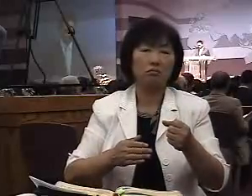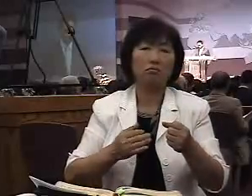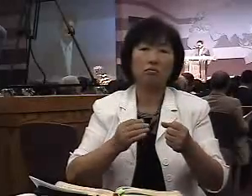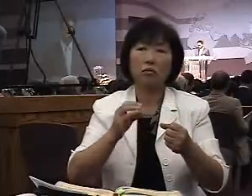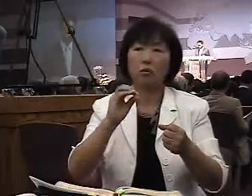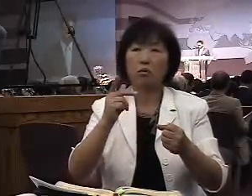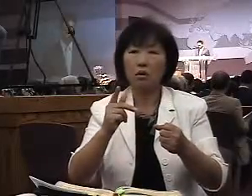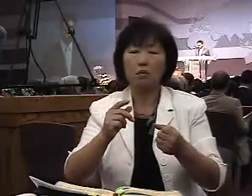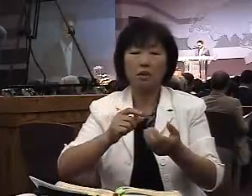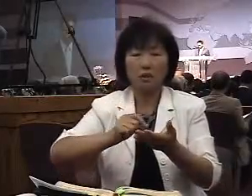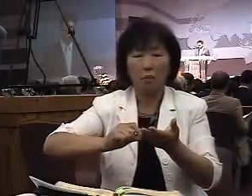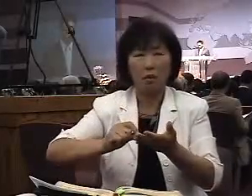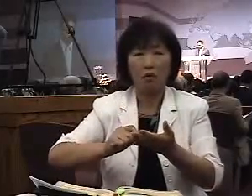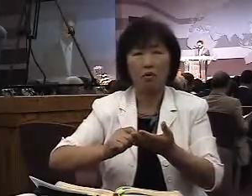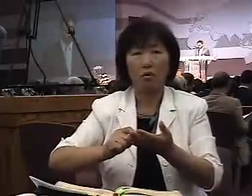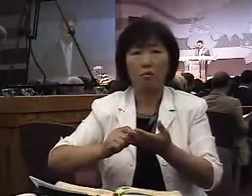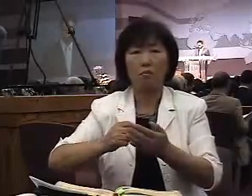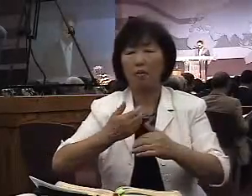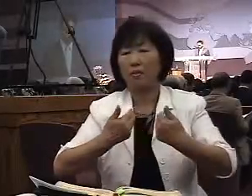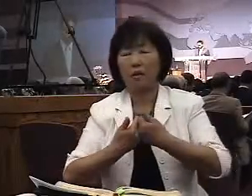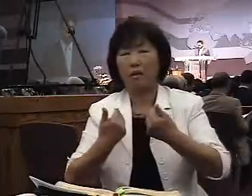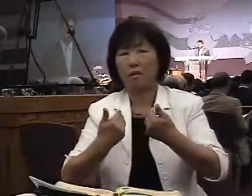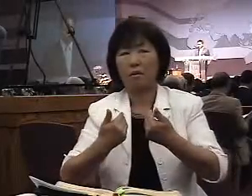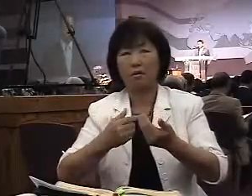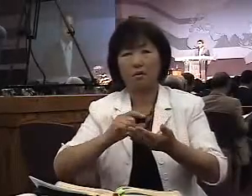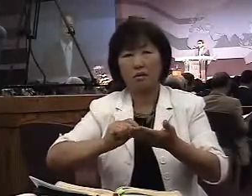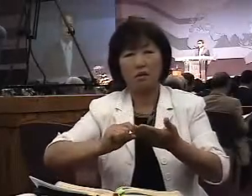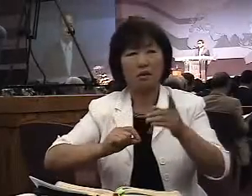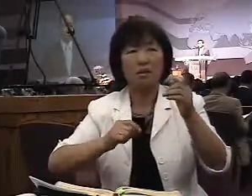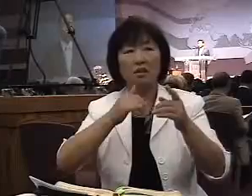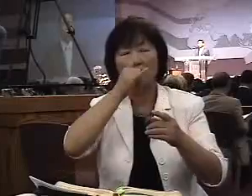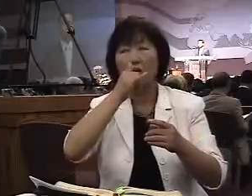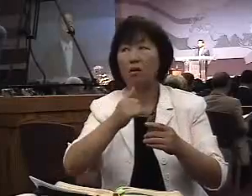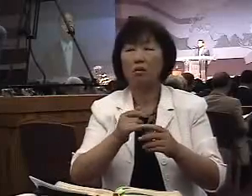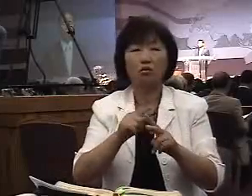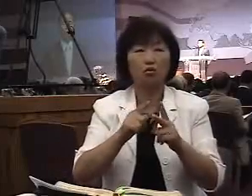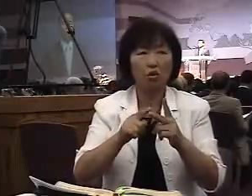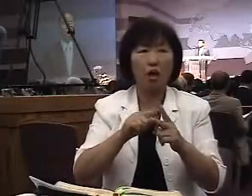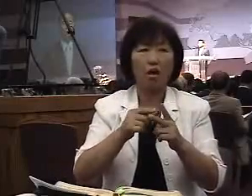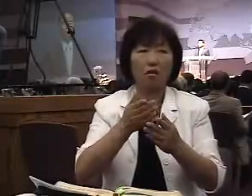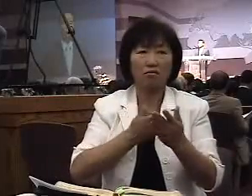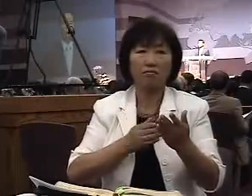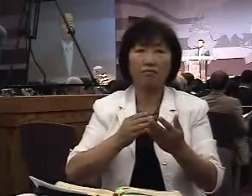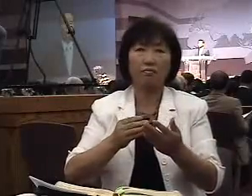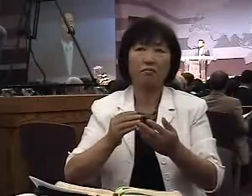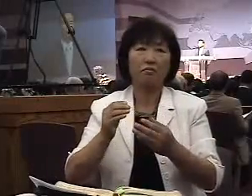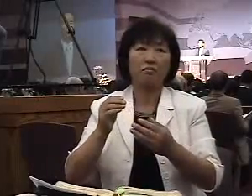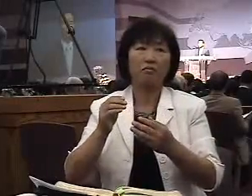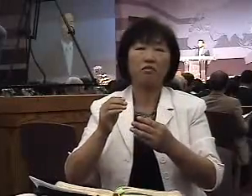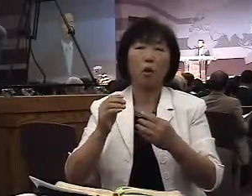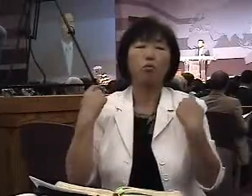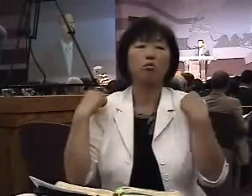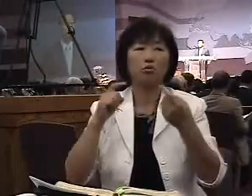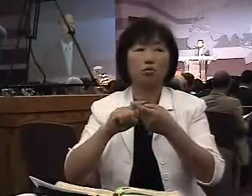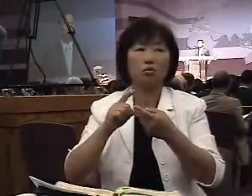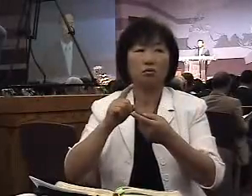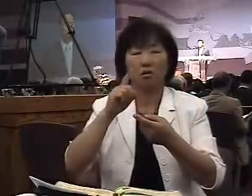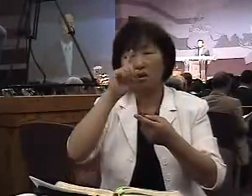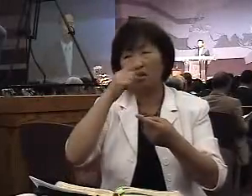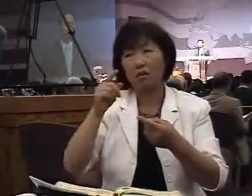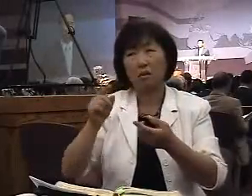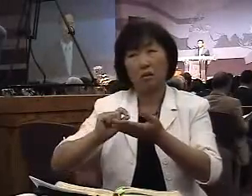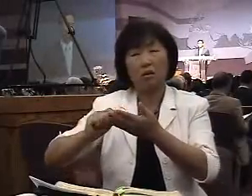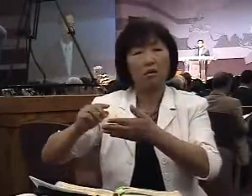가셔서 서명해 주시면 되겠습니다. 지난 2주 동안 미얀마 그리고 중국을